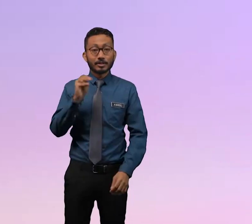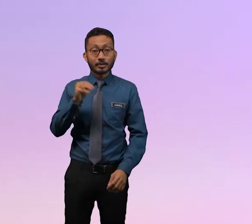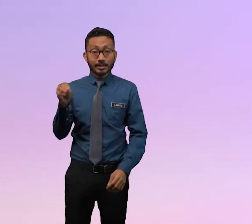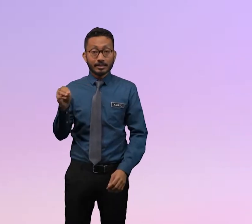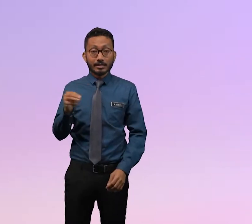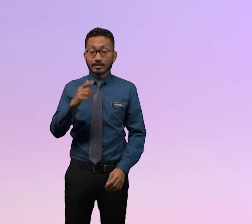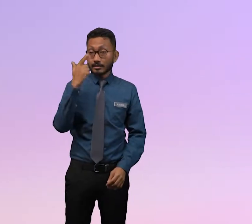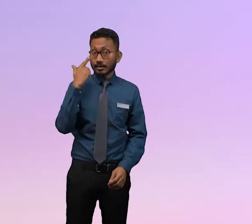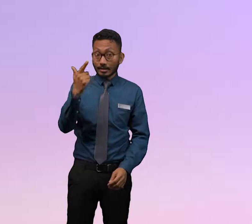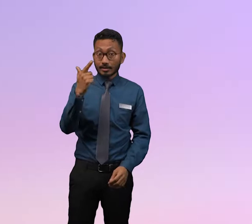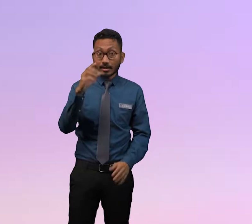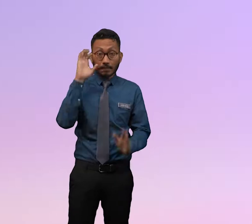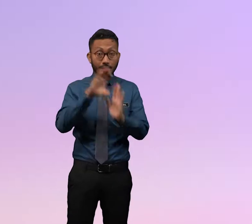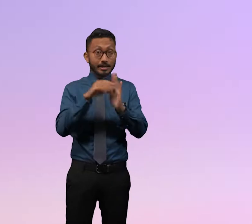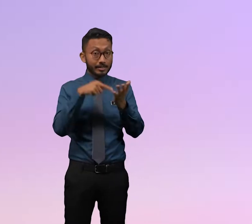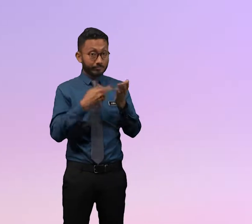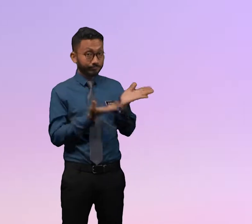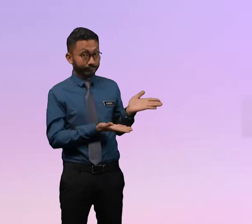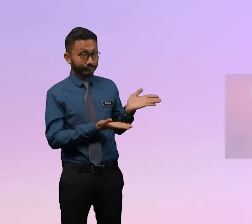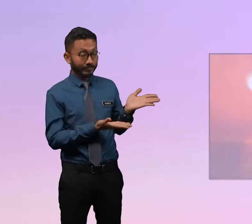Mula-mula lihat gambar ini.